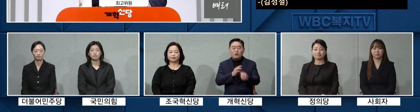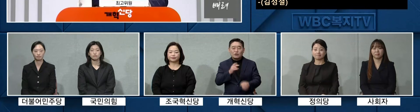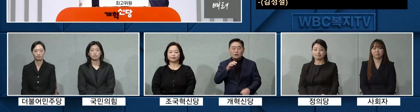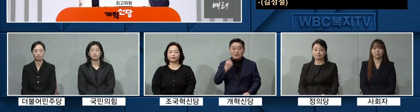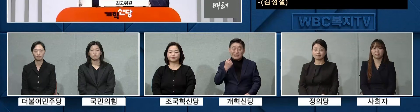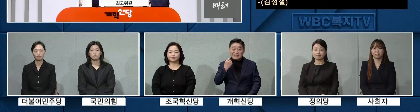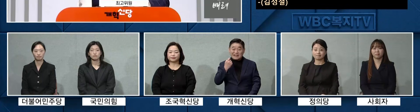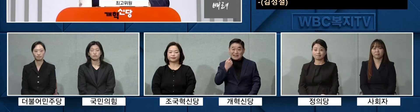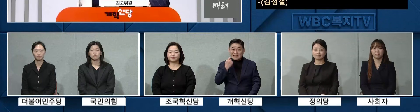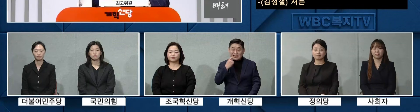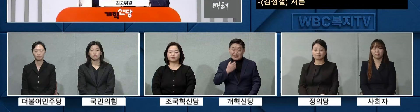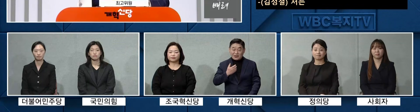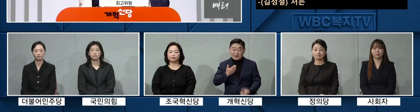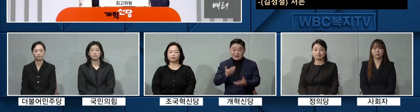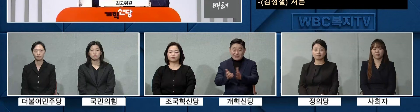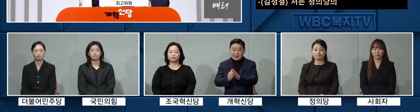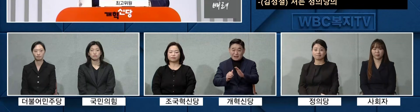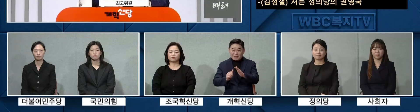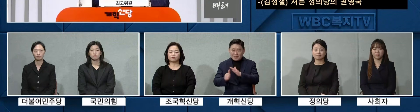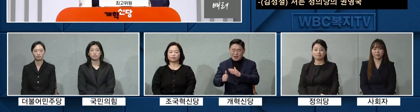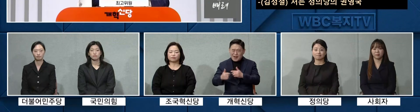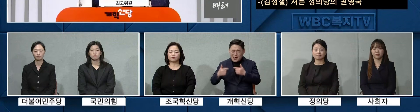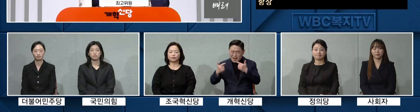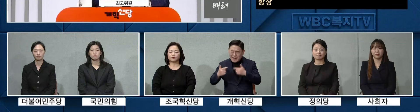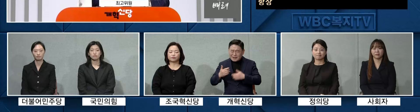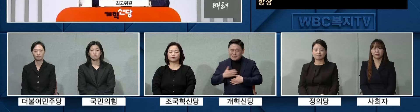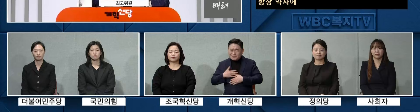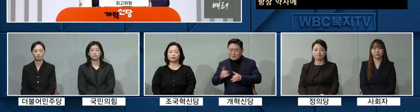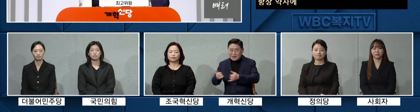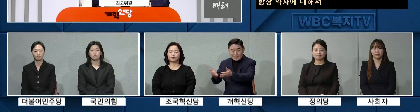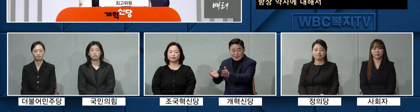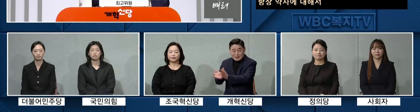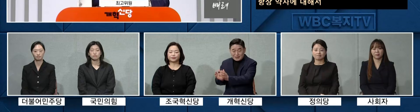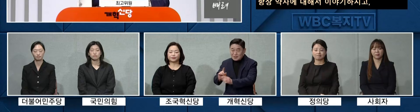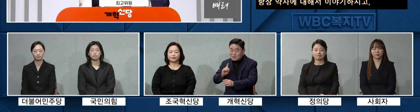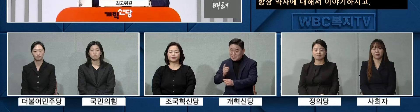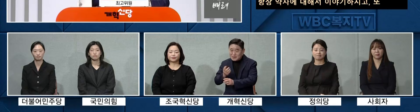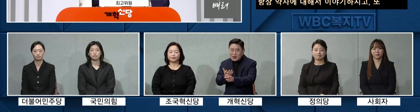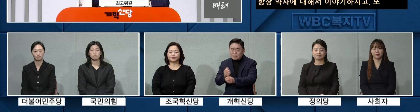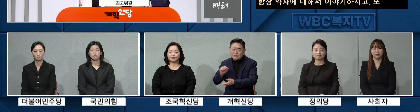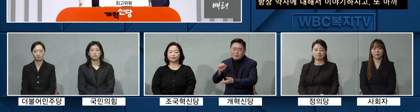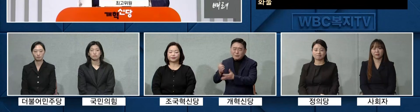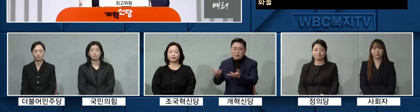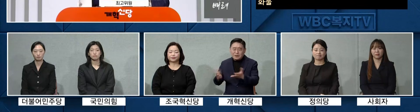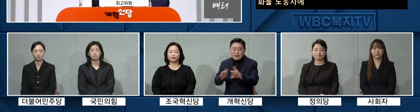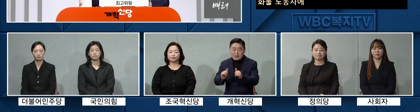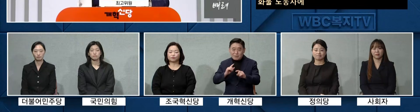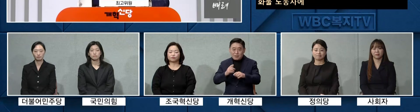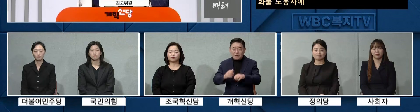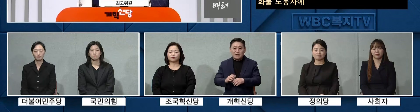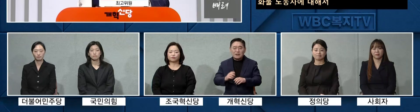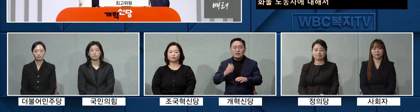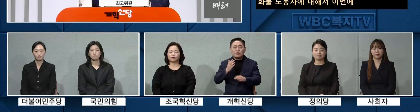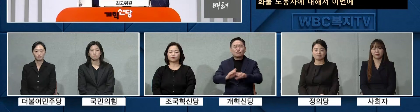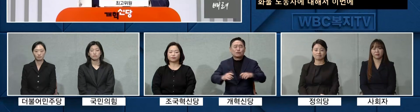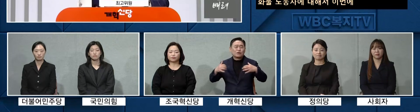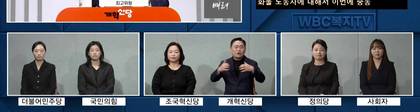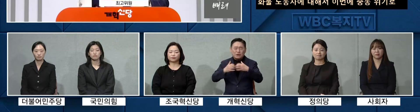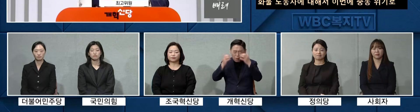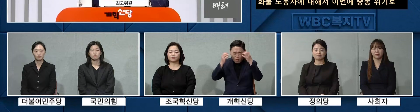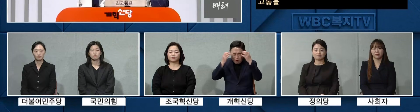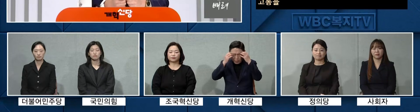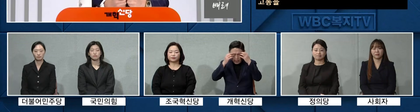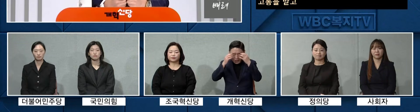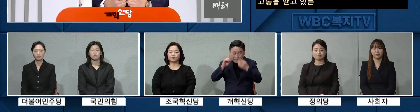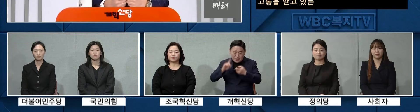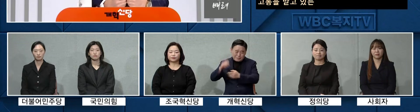대표님께서 항상 약자에 대해서 얘기하시고 또 아까 화물 노동자에 대해서 이번에 중동 위기로 고통을 받고 있는 부분에 대해서 말씀을